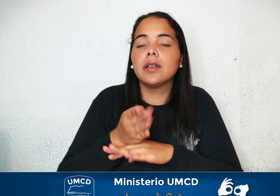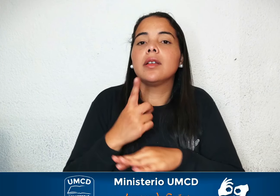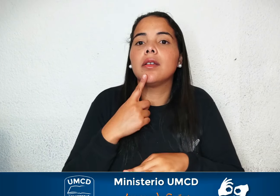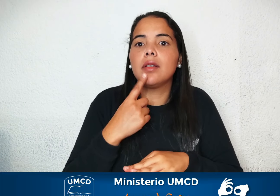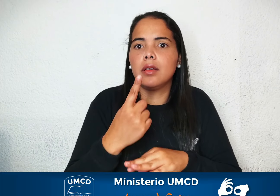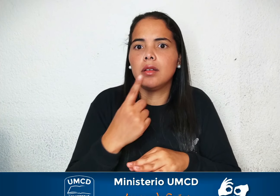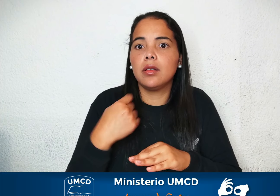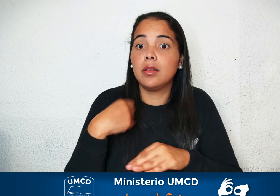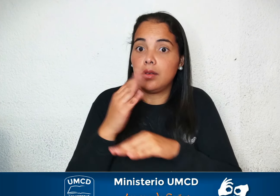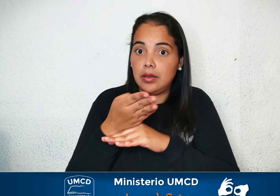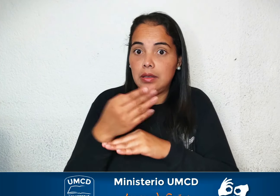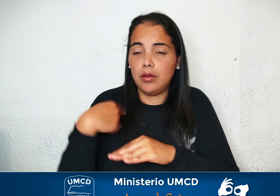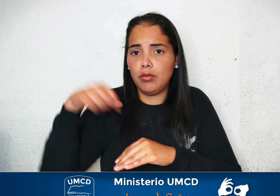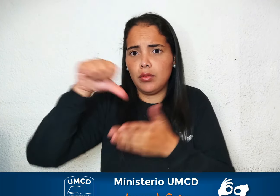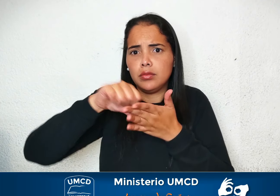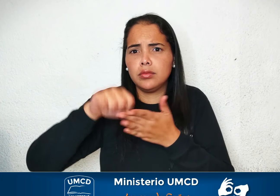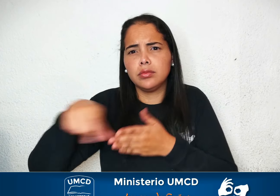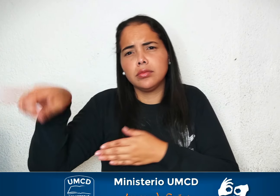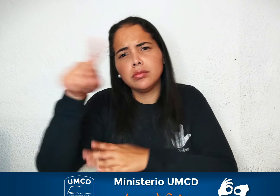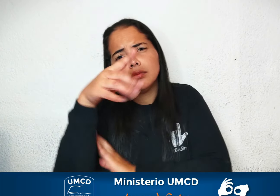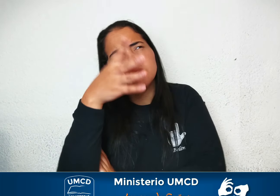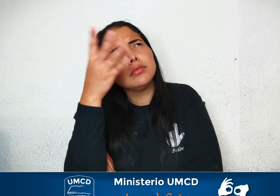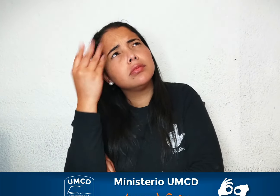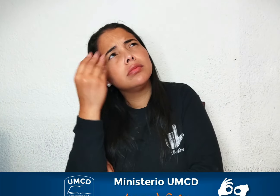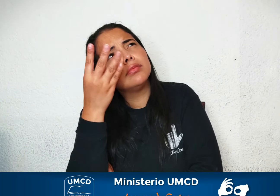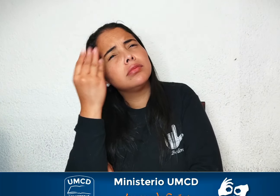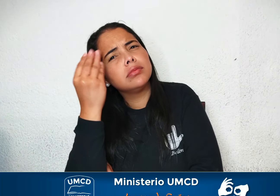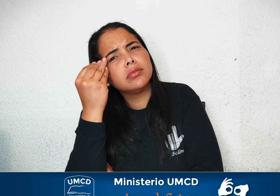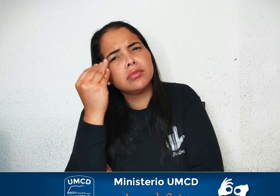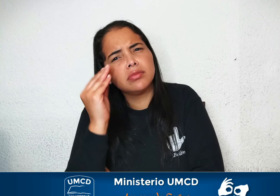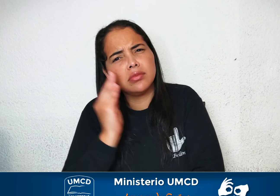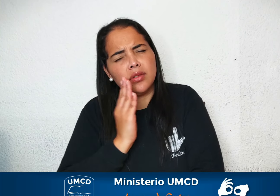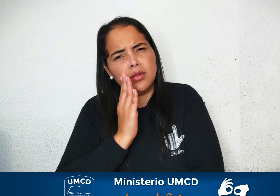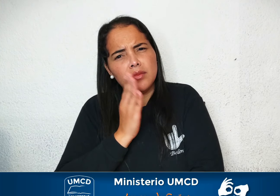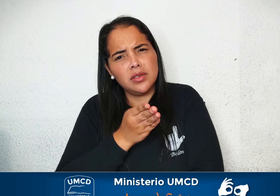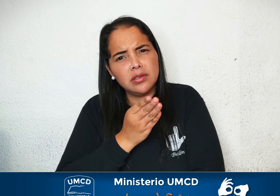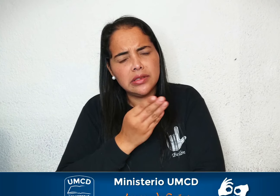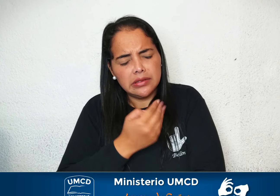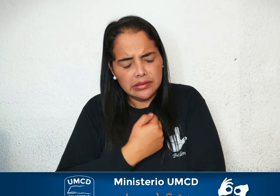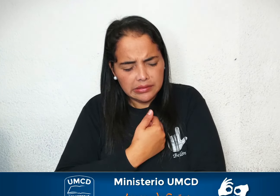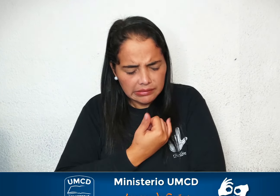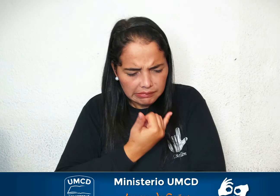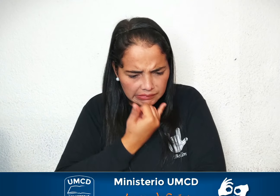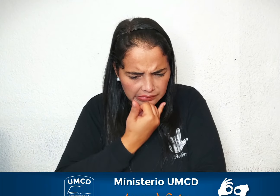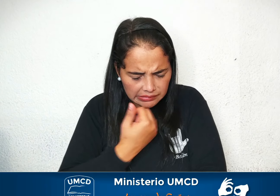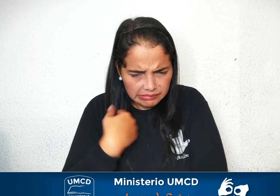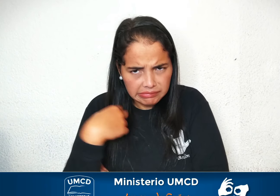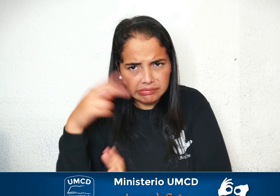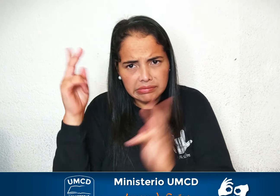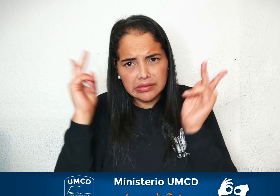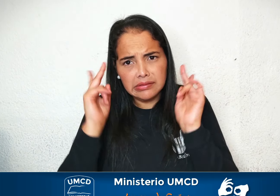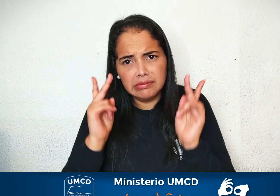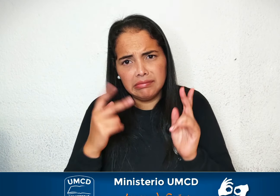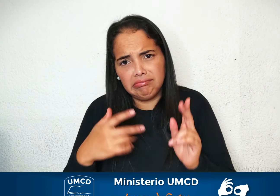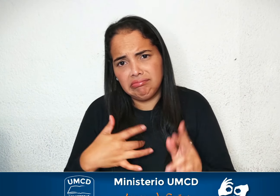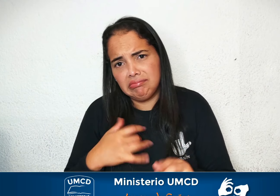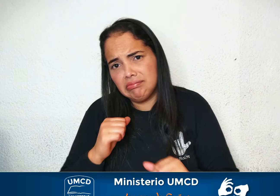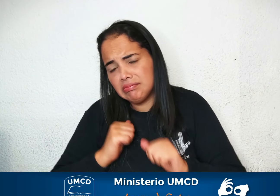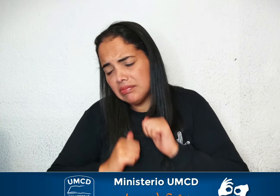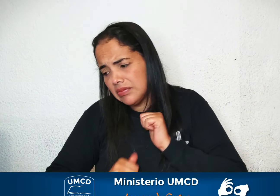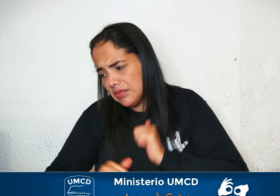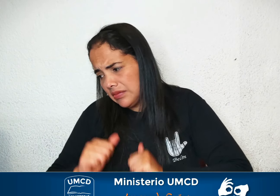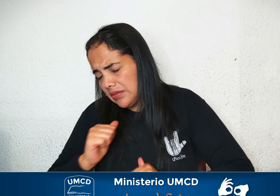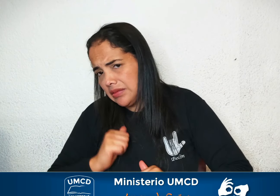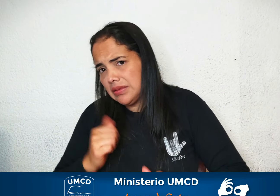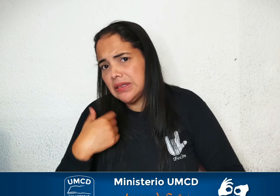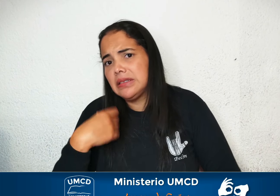de el encuentro del pueblo con la palabra de Dios, es donde se encuentran que ellos habían pecado y se afligen en